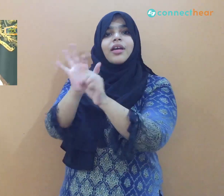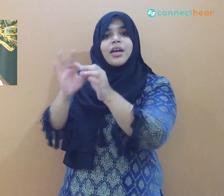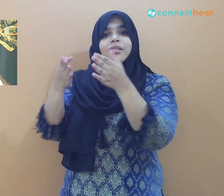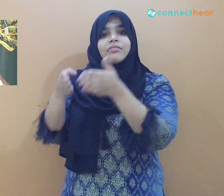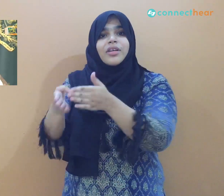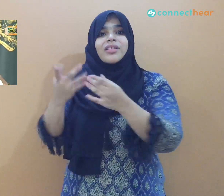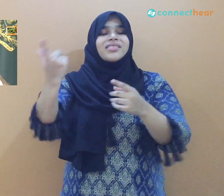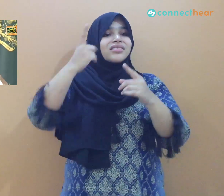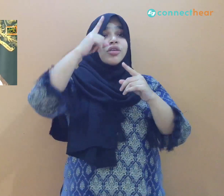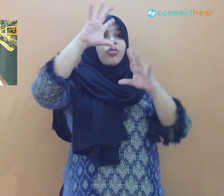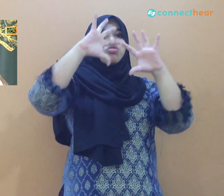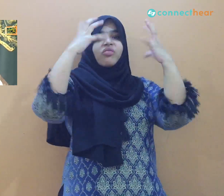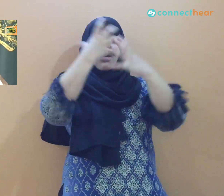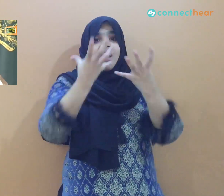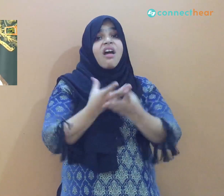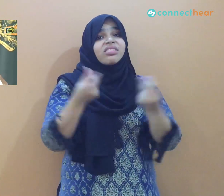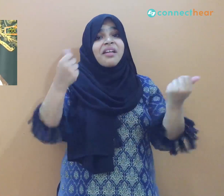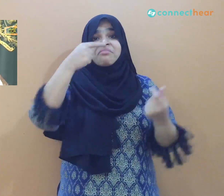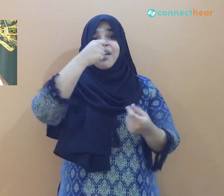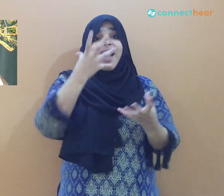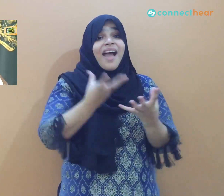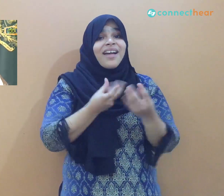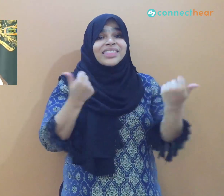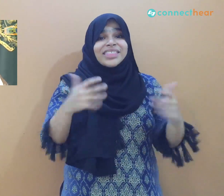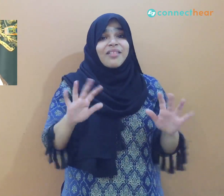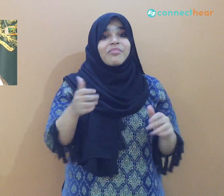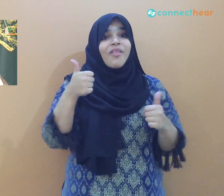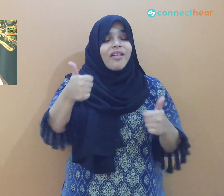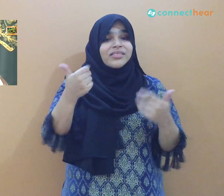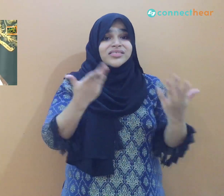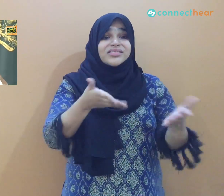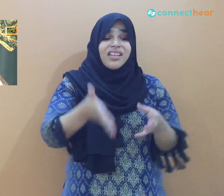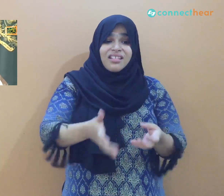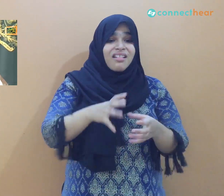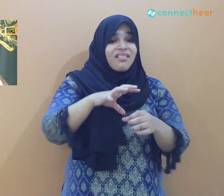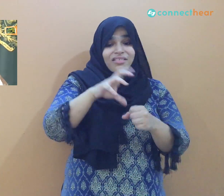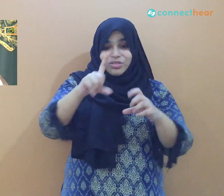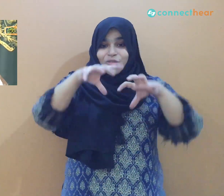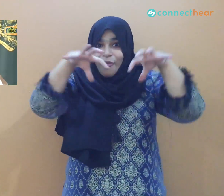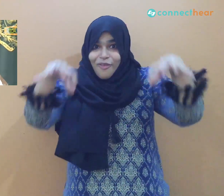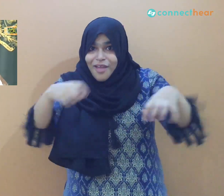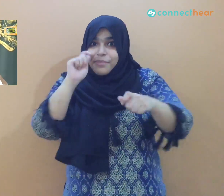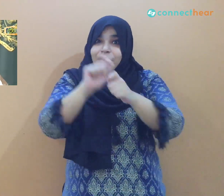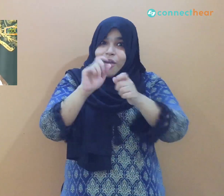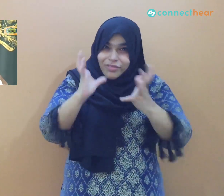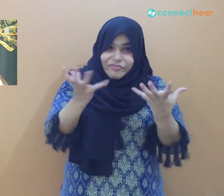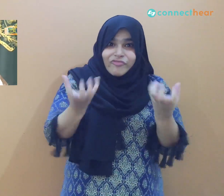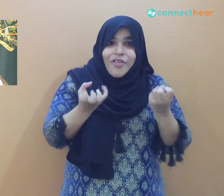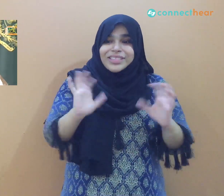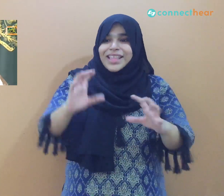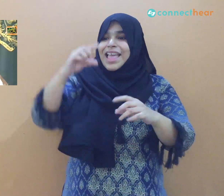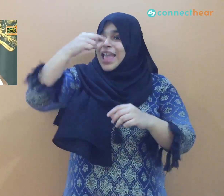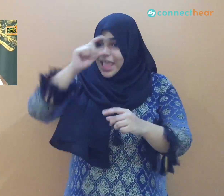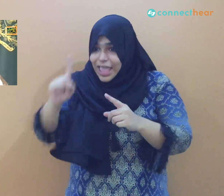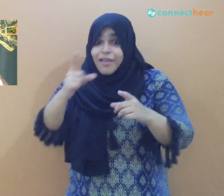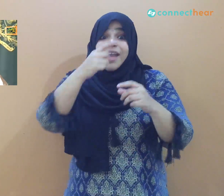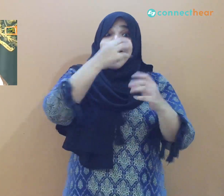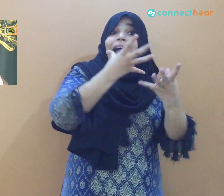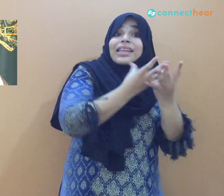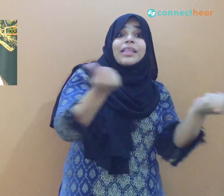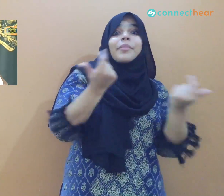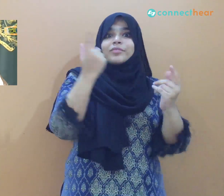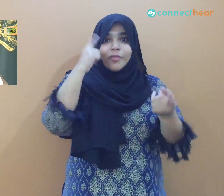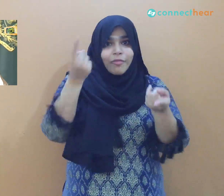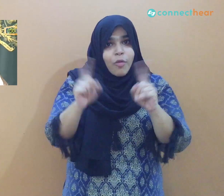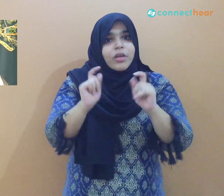جدھر ابھی پولیو کی وائرس بھی ہے, اس کی ہم نے کیمپین کرنی, 2 کیمپینز مس ہو گئی ہیں. تو ایک طرف ہم